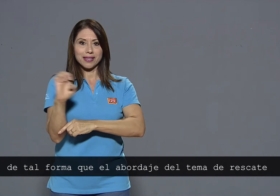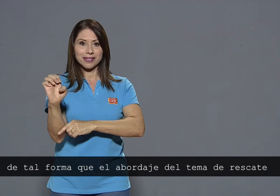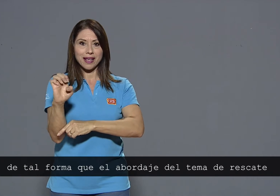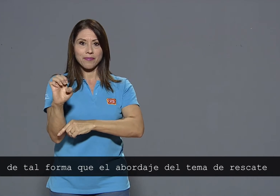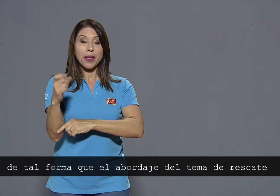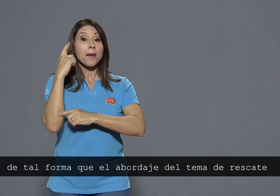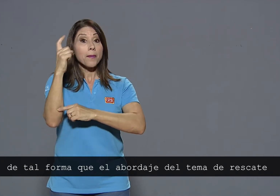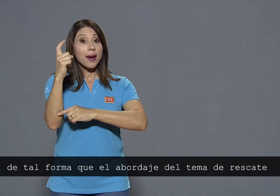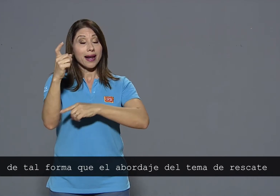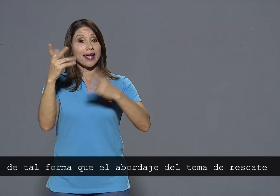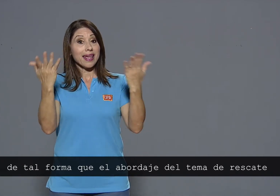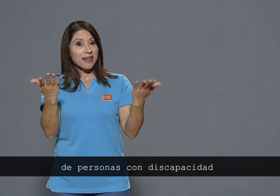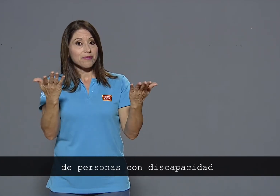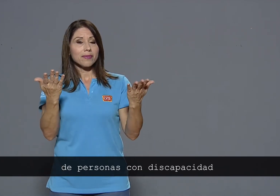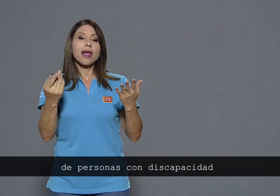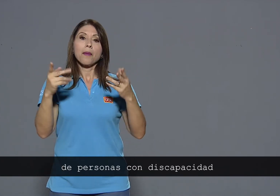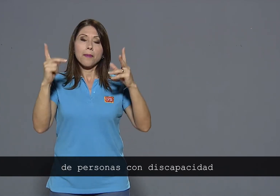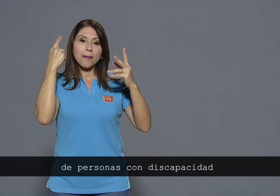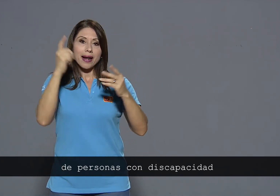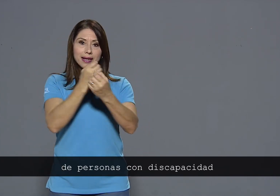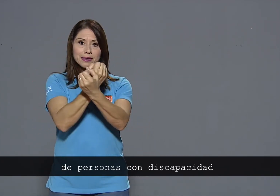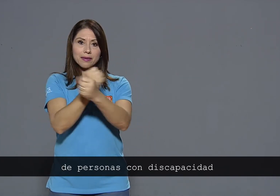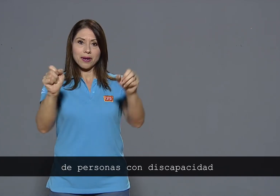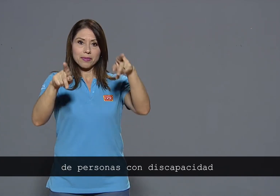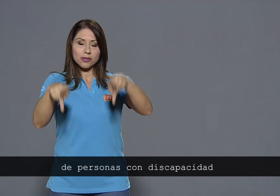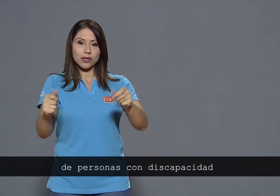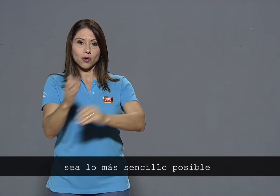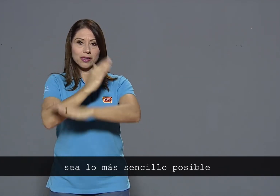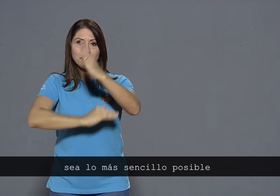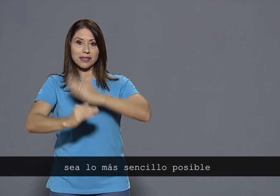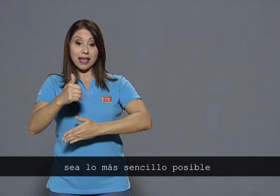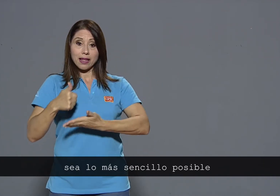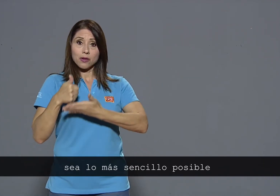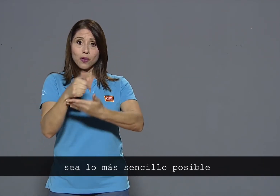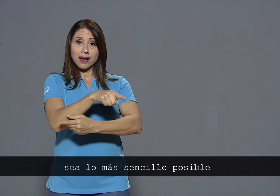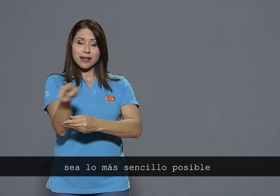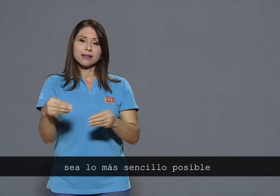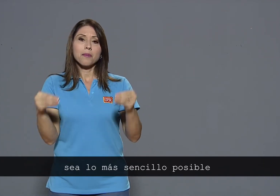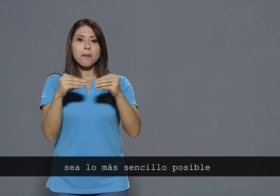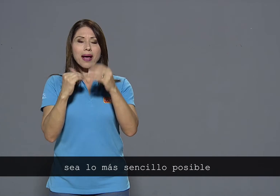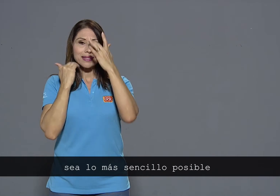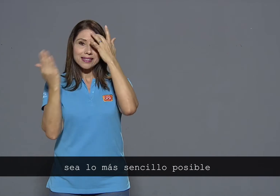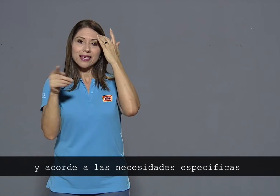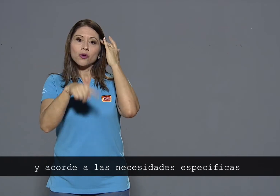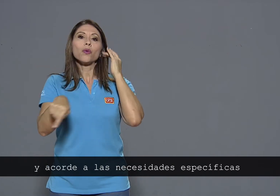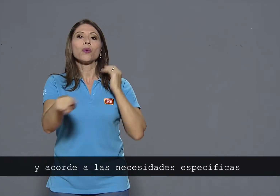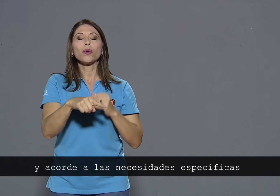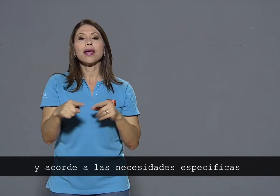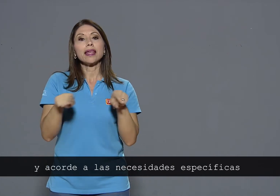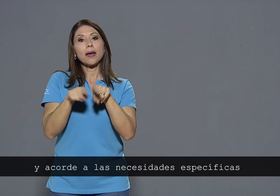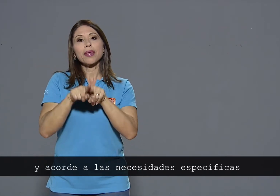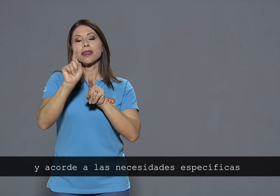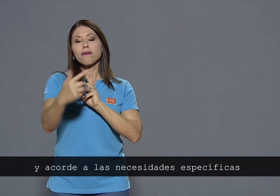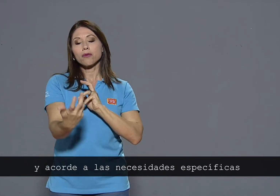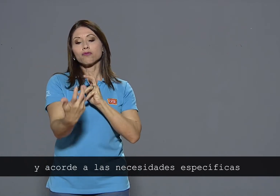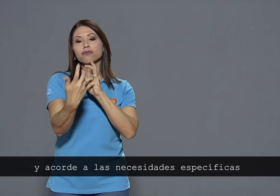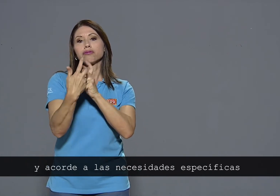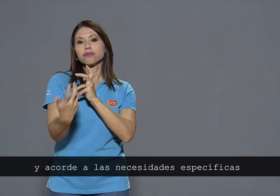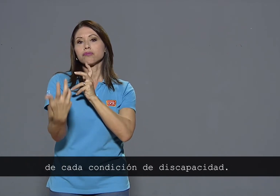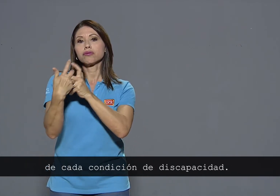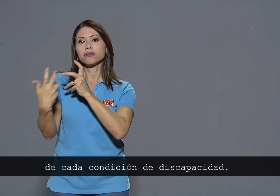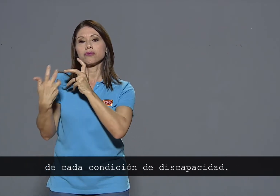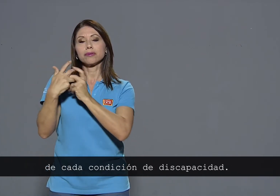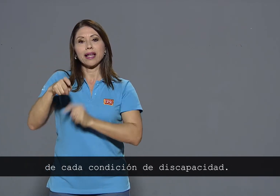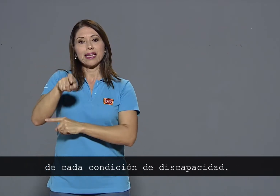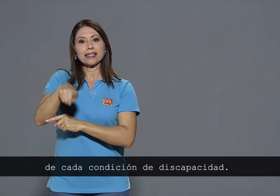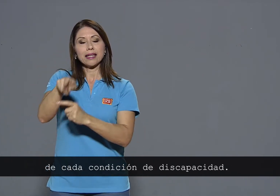que el abordaje del tema de rescate de personas con discapacidad sea lo más sencillo posible y acorde a las necesidades